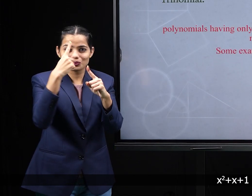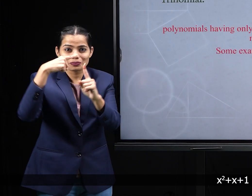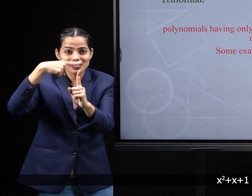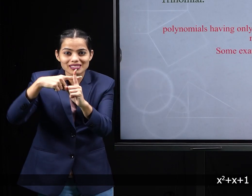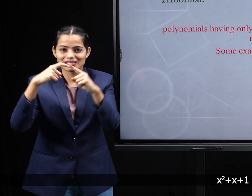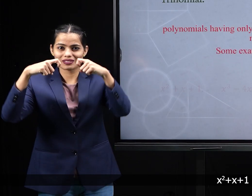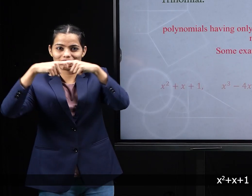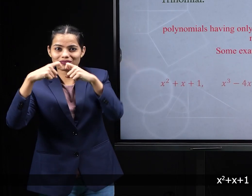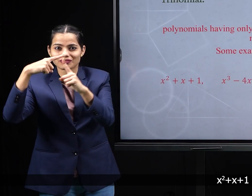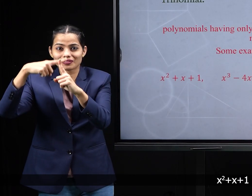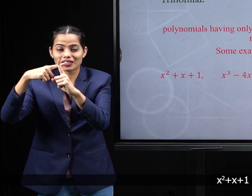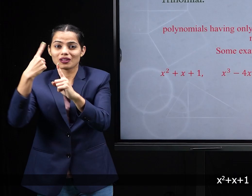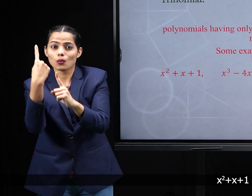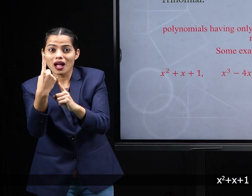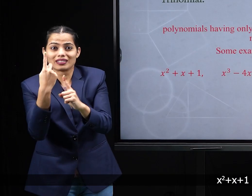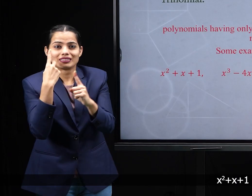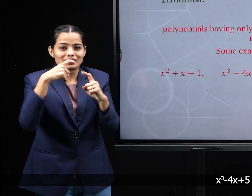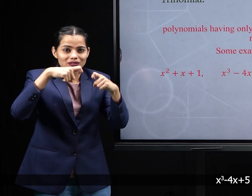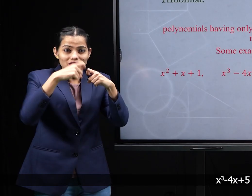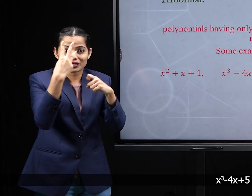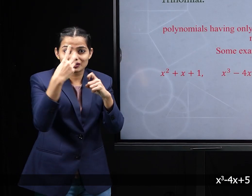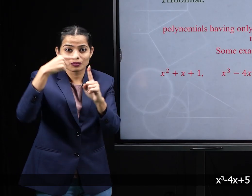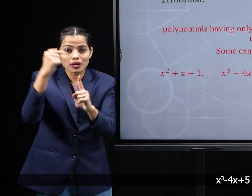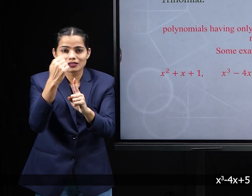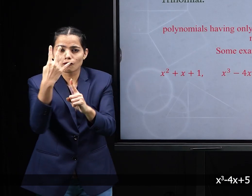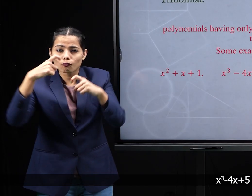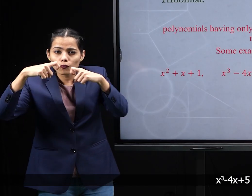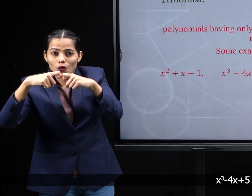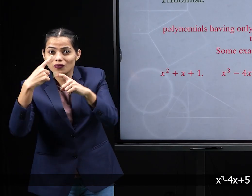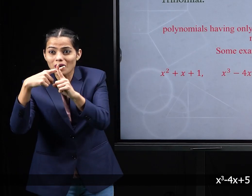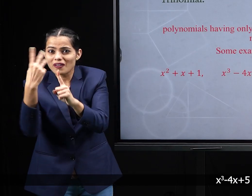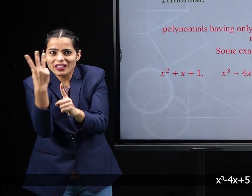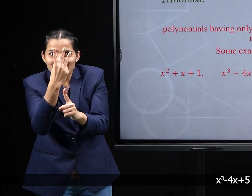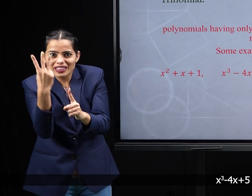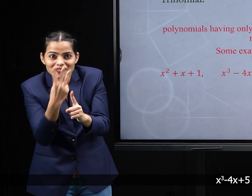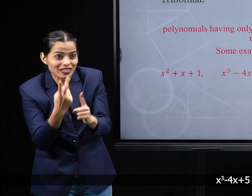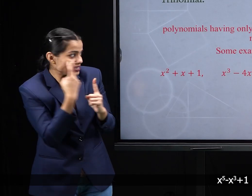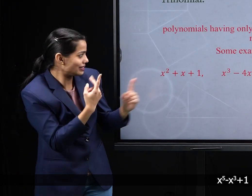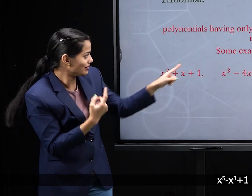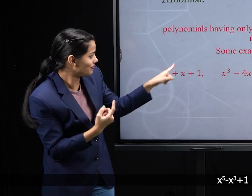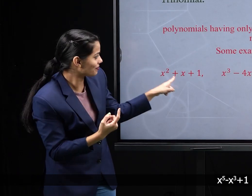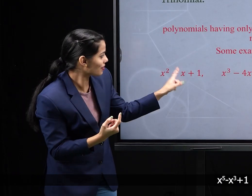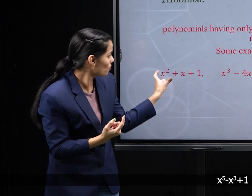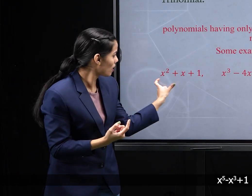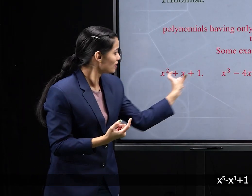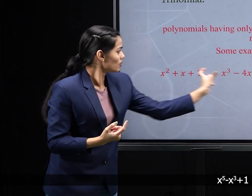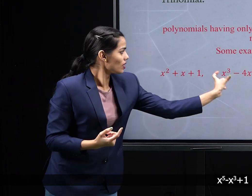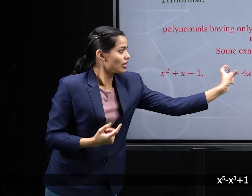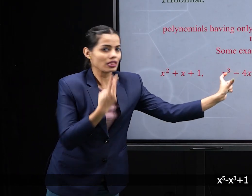x² plus x plus 1, x³ minus 4x plus 5, x power 5 minus x